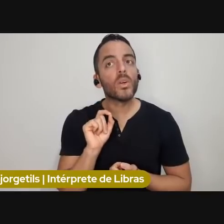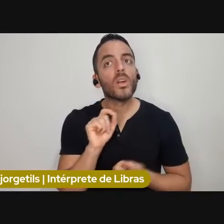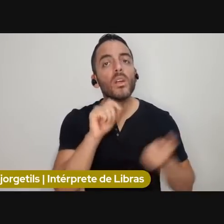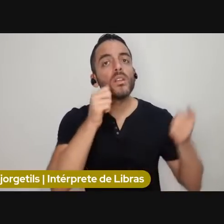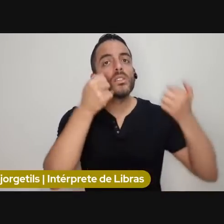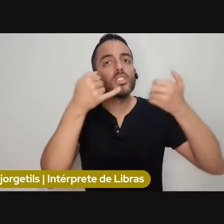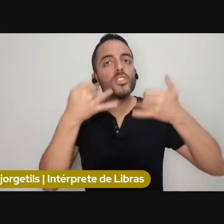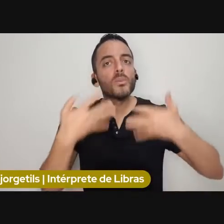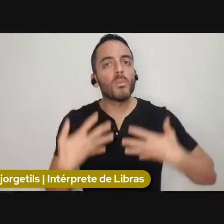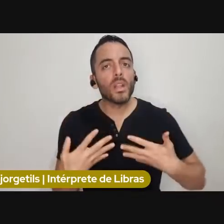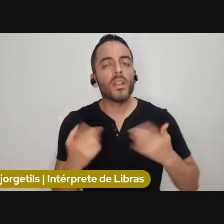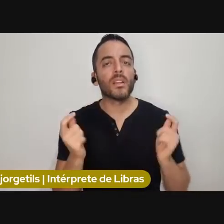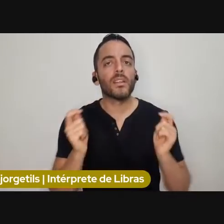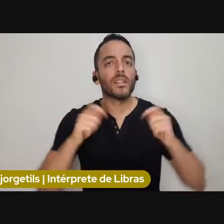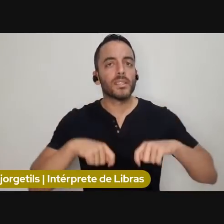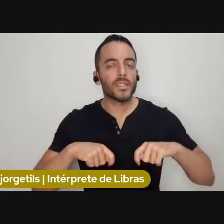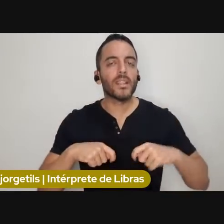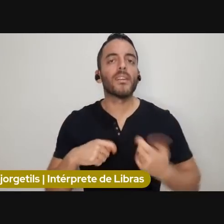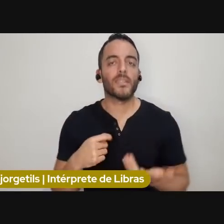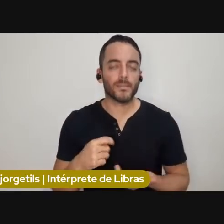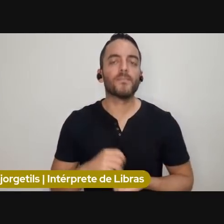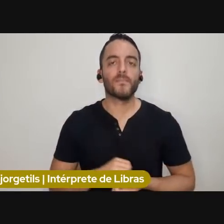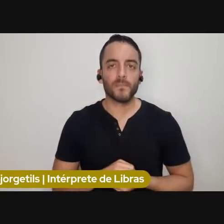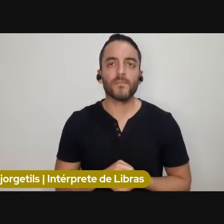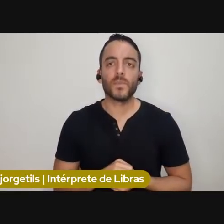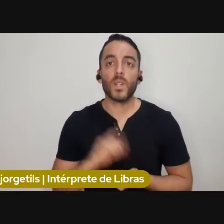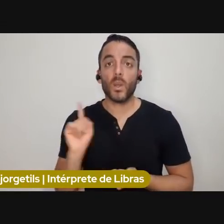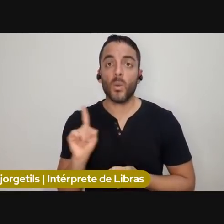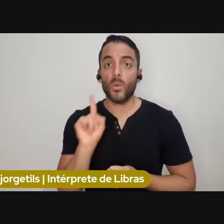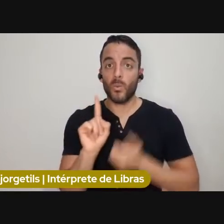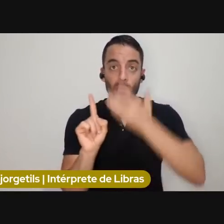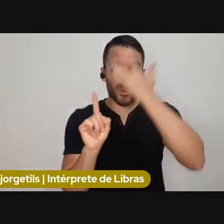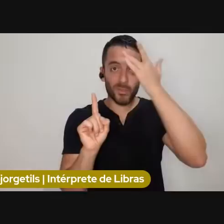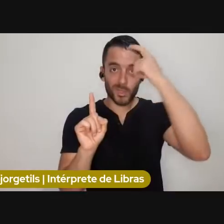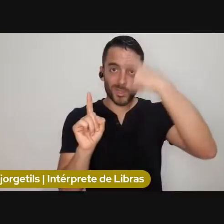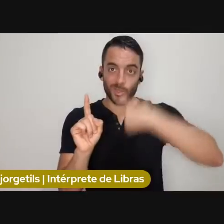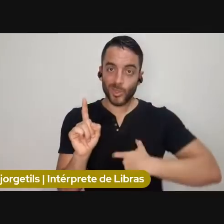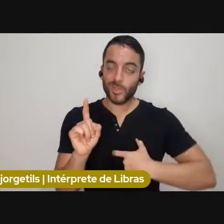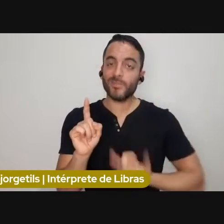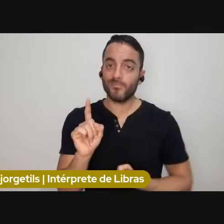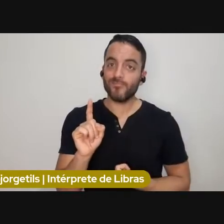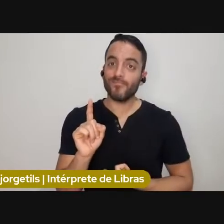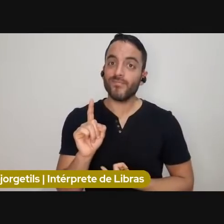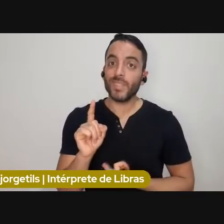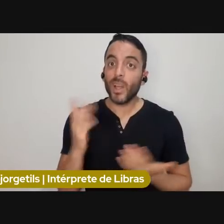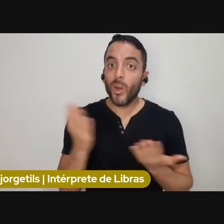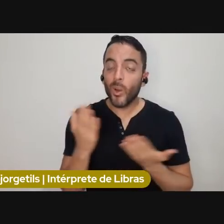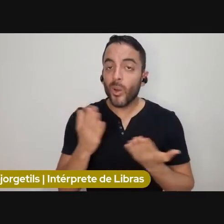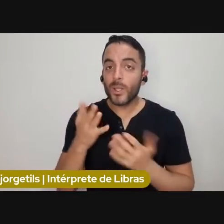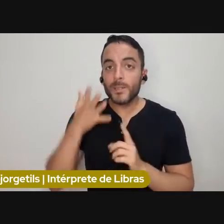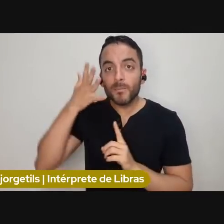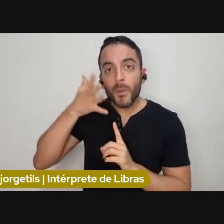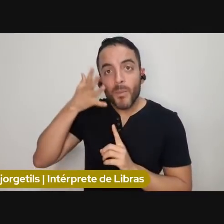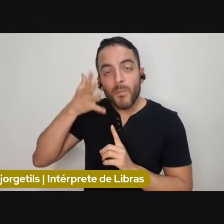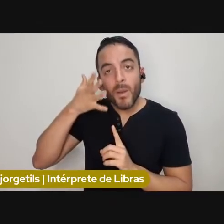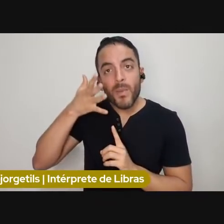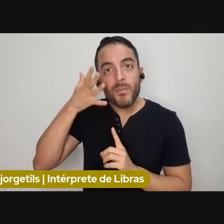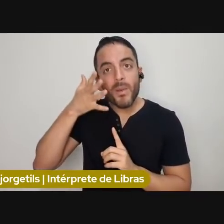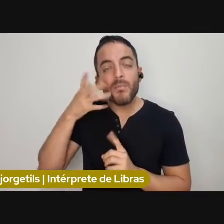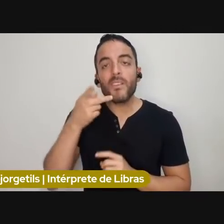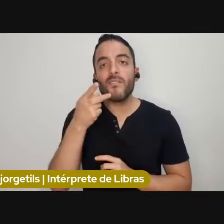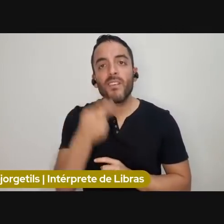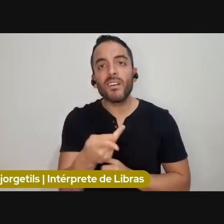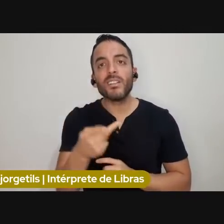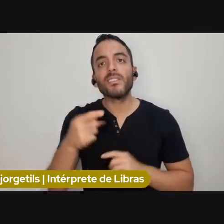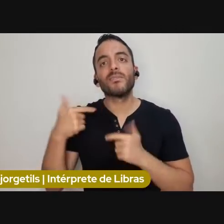pouco essa presença de alguém como eu aqui, nesse contexto, nesse trabalho